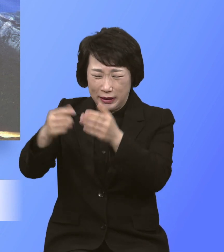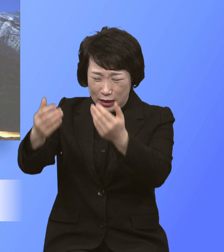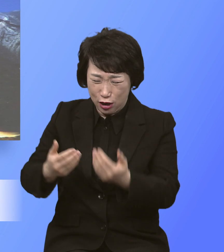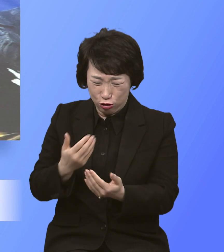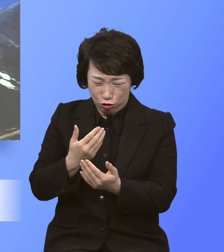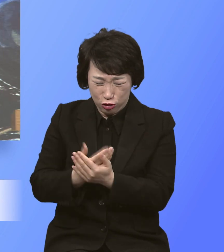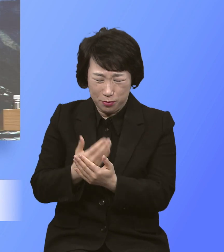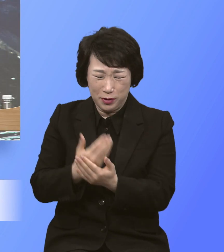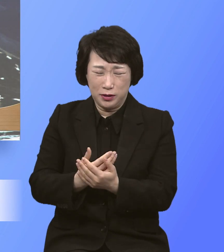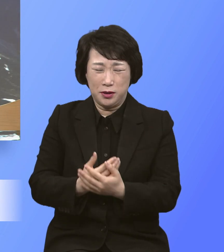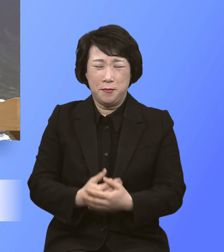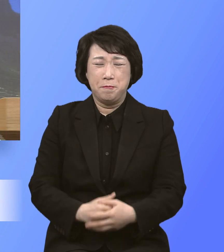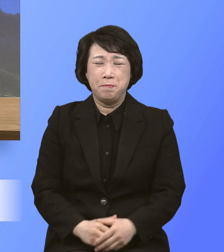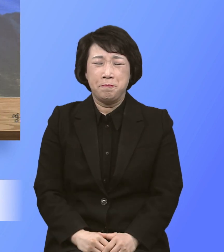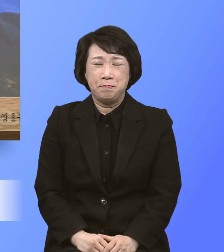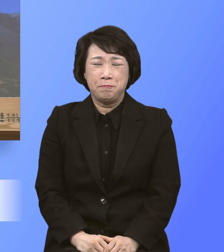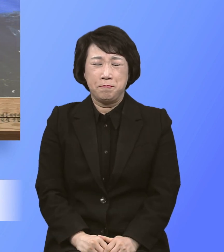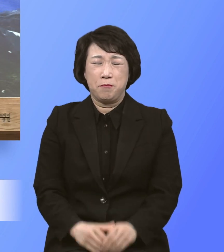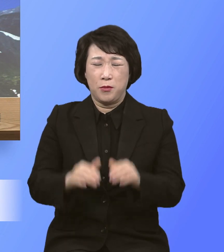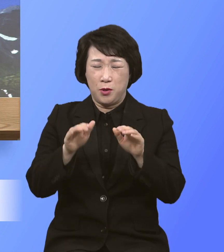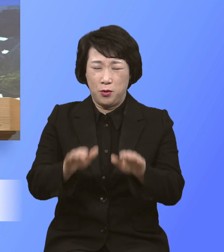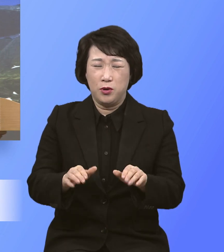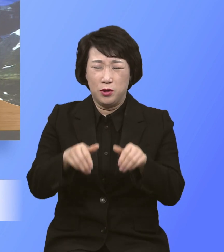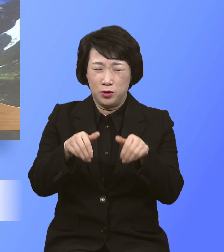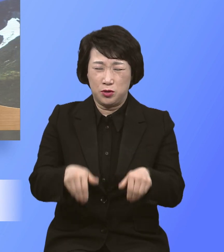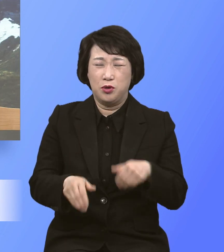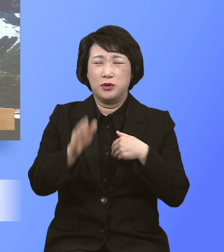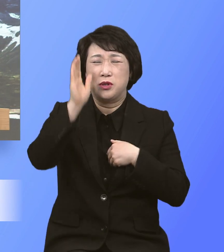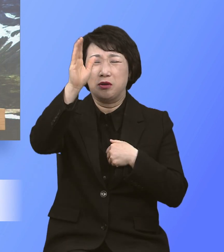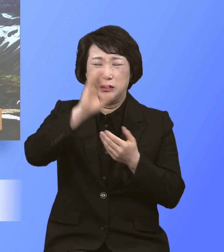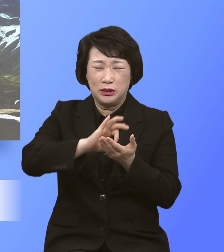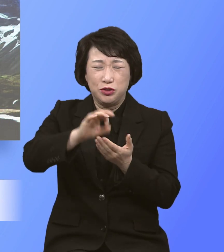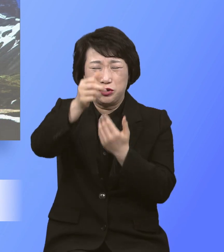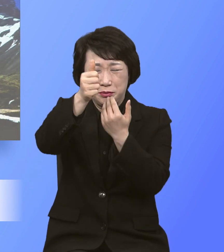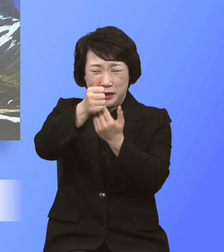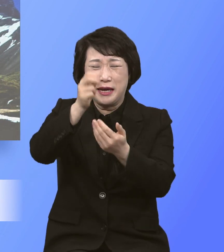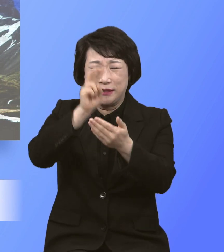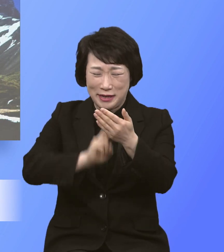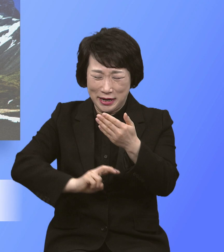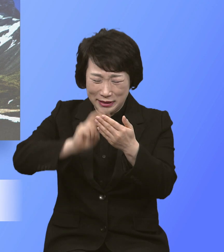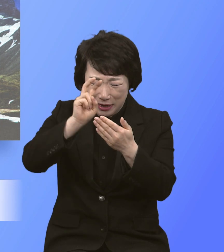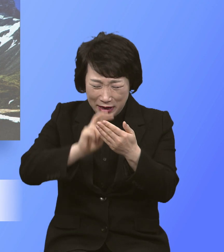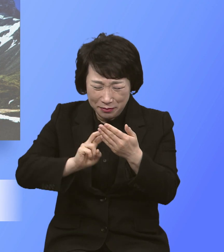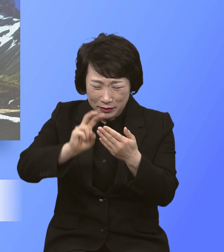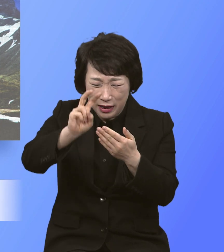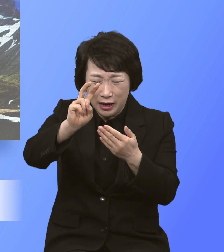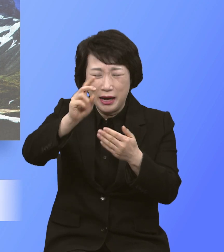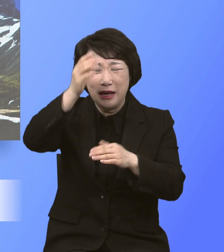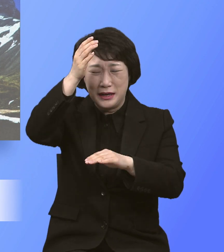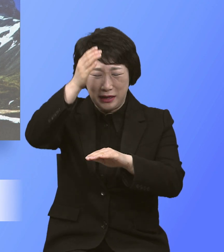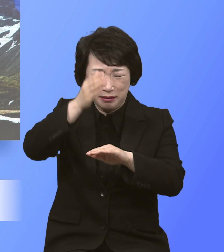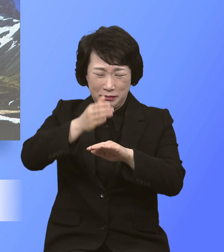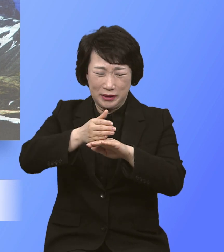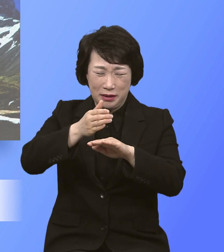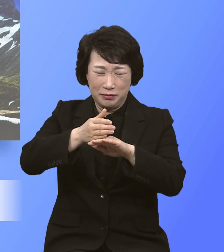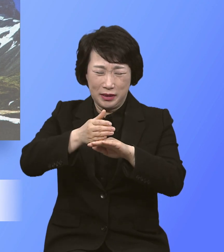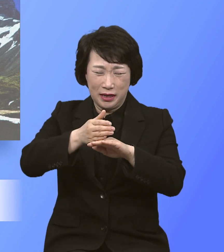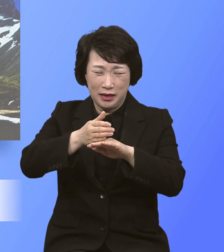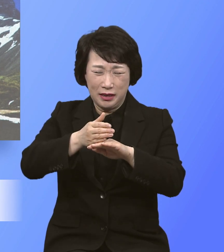되게만 하옵소서. 오늘 또 종을 써주신 주님을 찬양합니다.